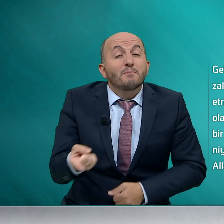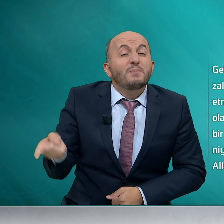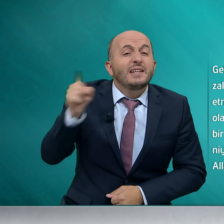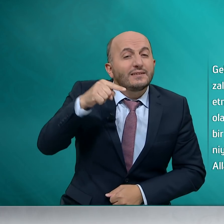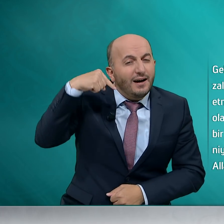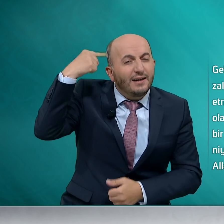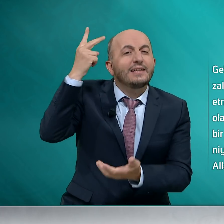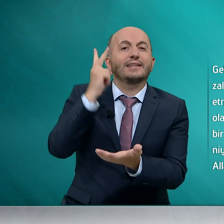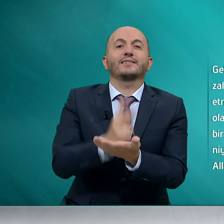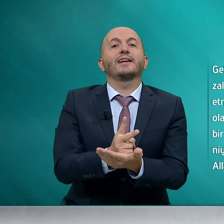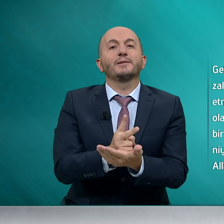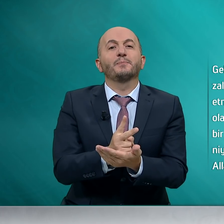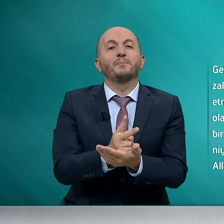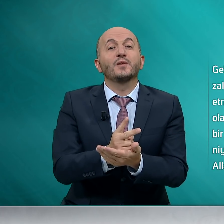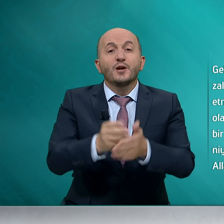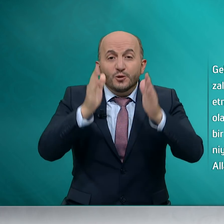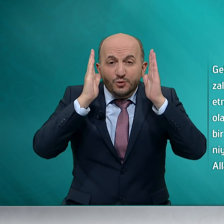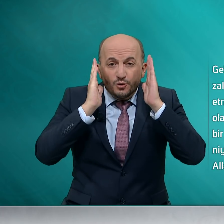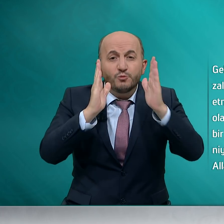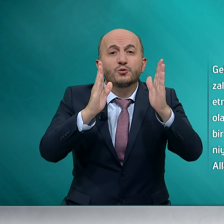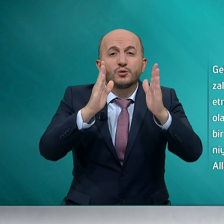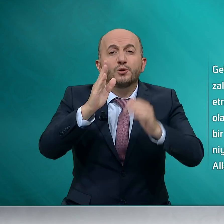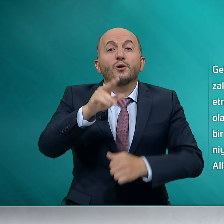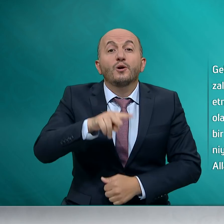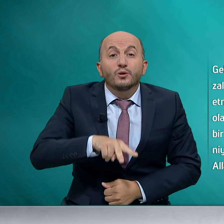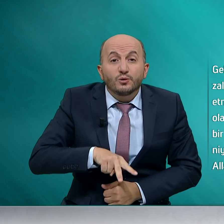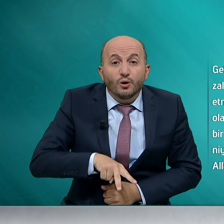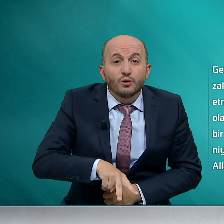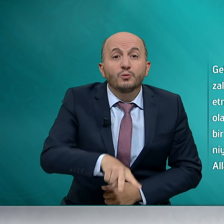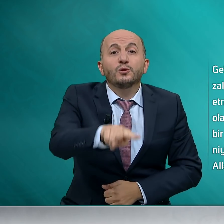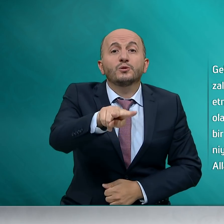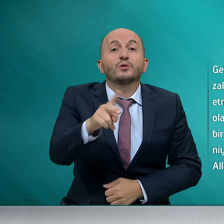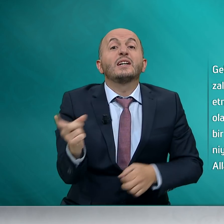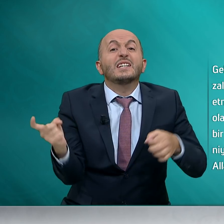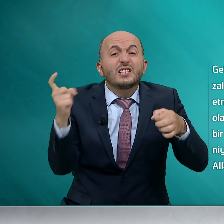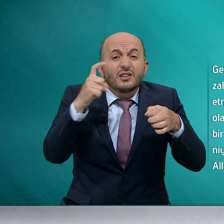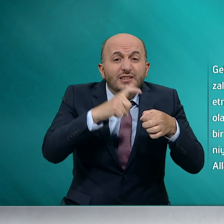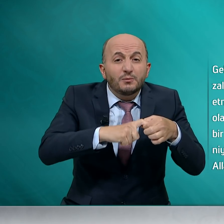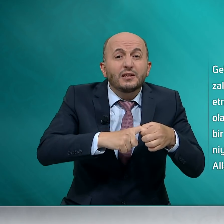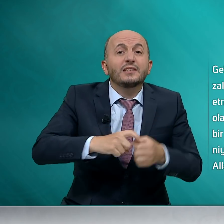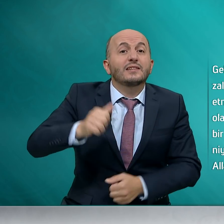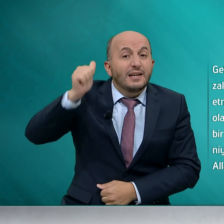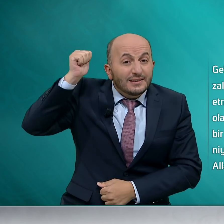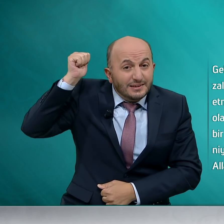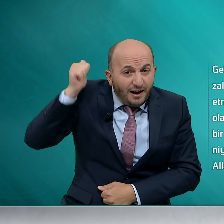bir daha niyet edelim. Yönümüzü, yolumuz, hicretimiz